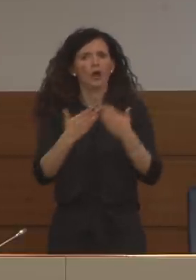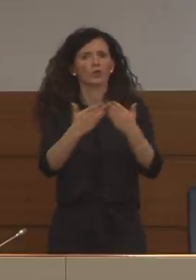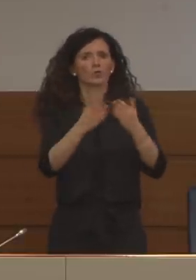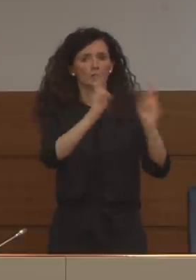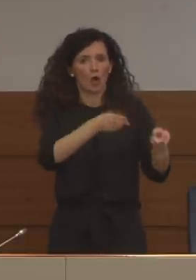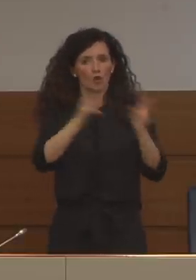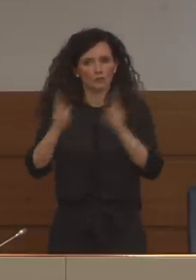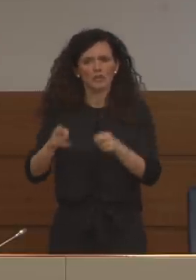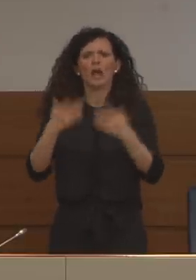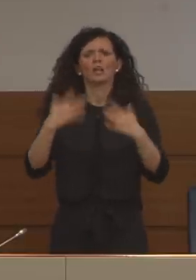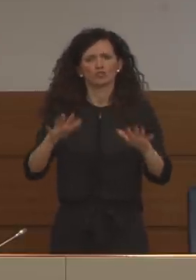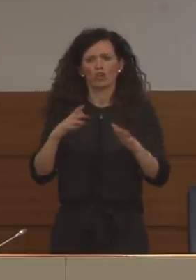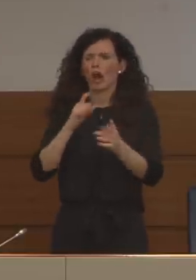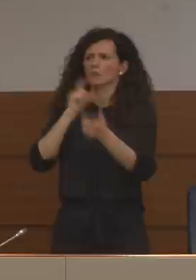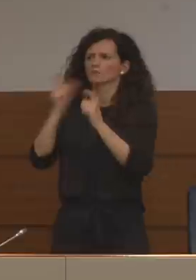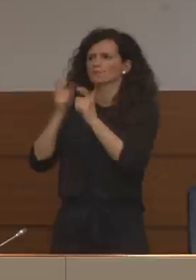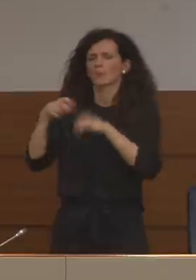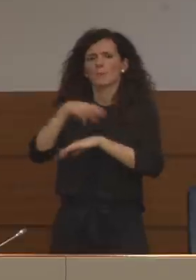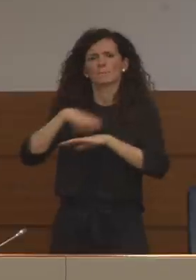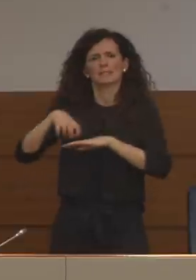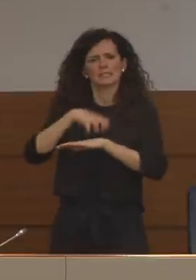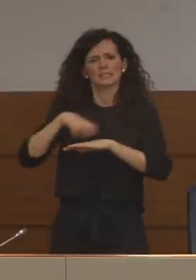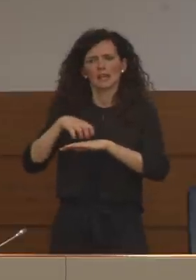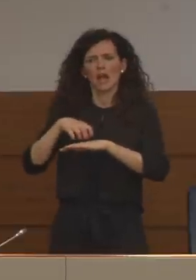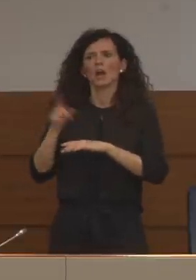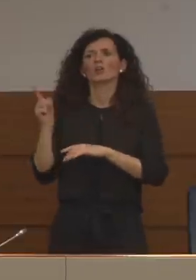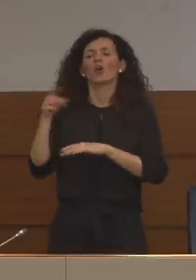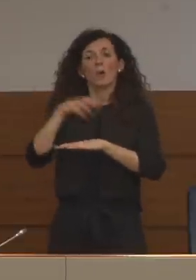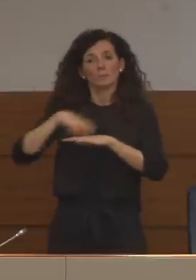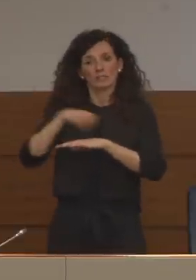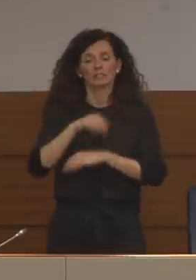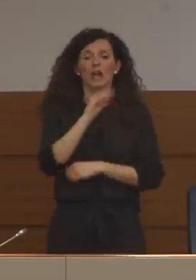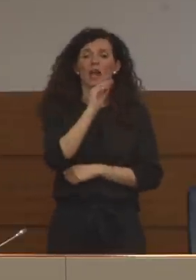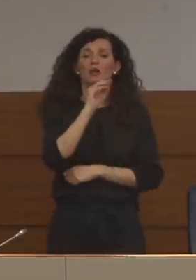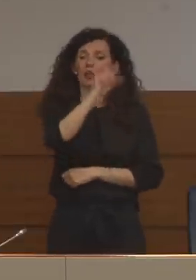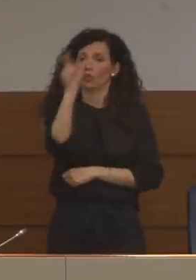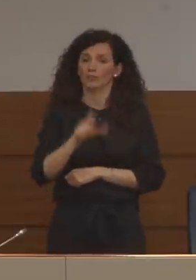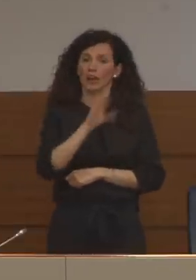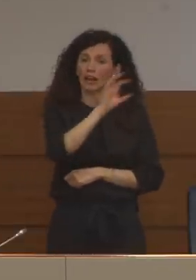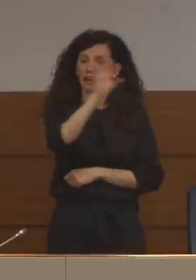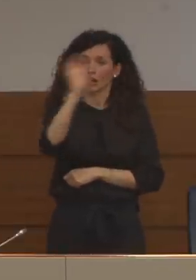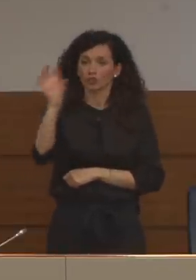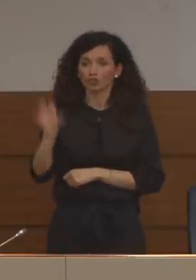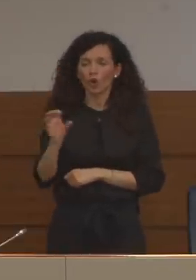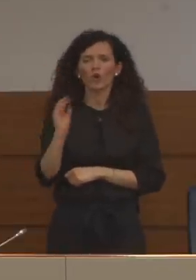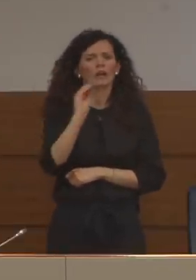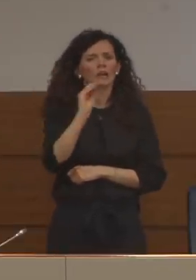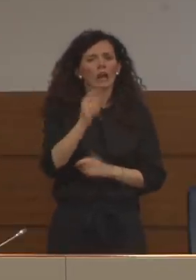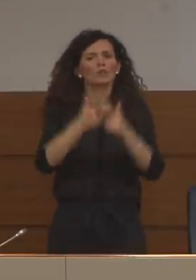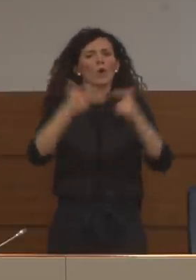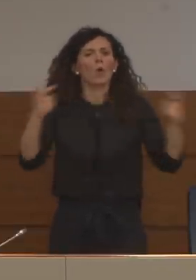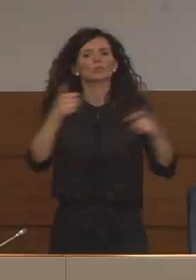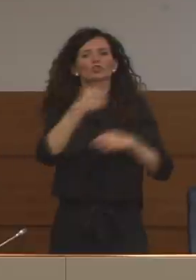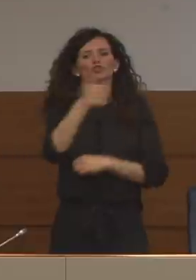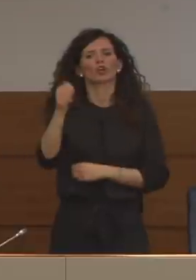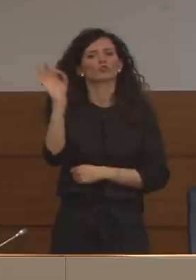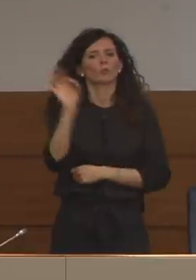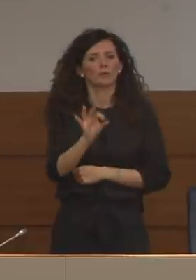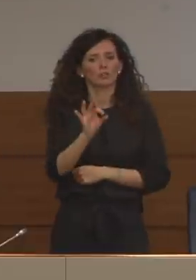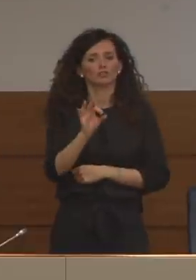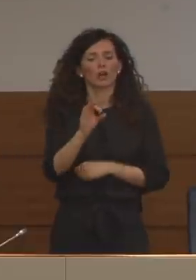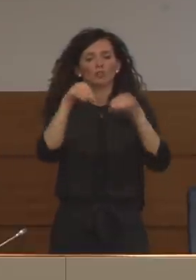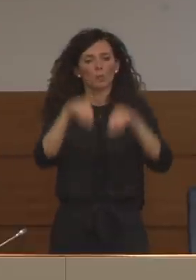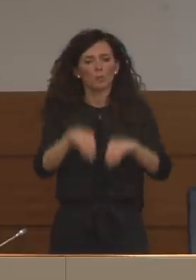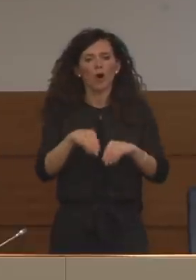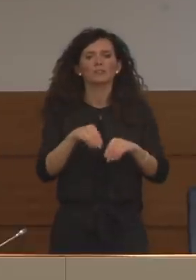il ministero ha chiesto a tutte le regioni di incrementare del 100 per cento i posti di terapia sub intensiva